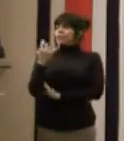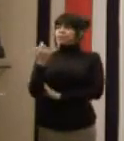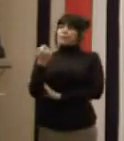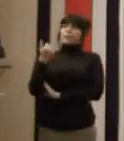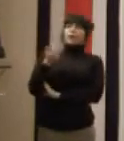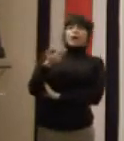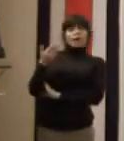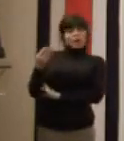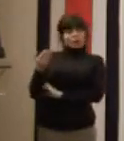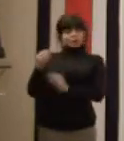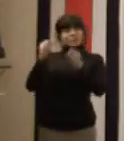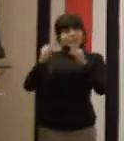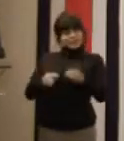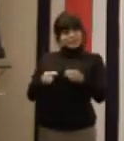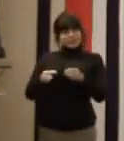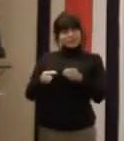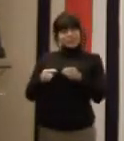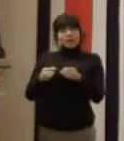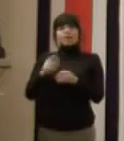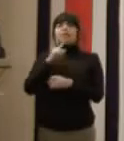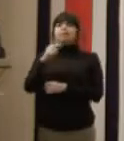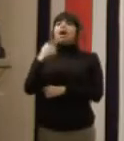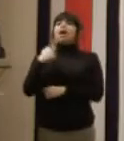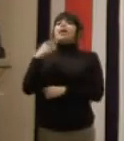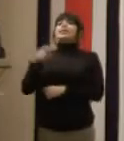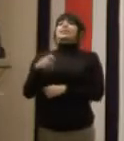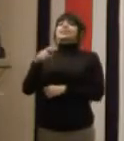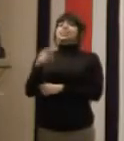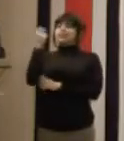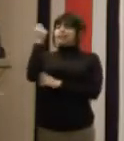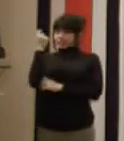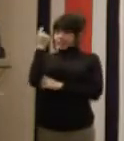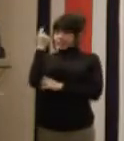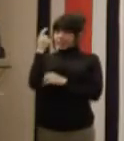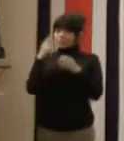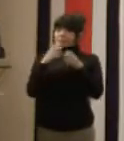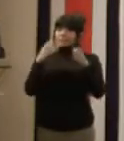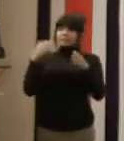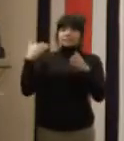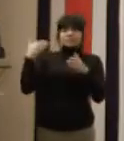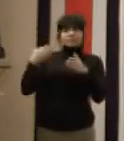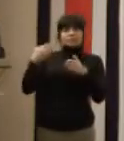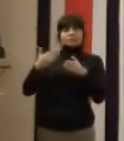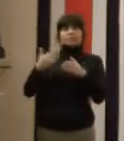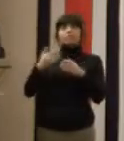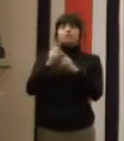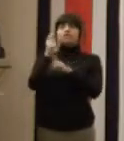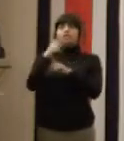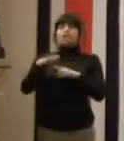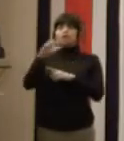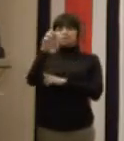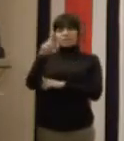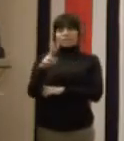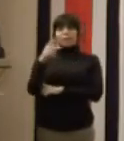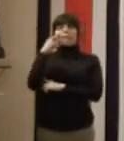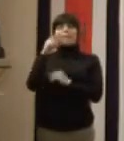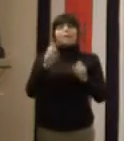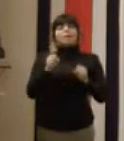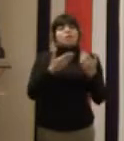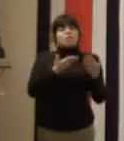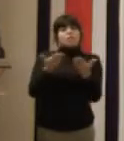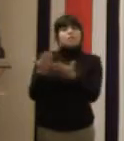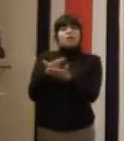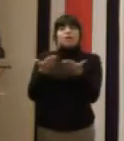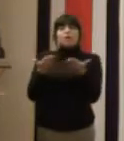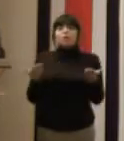poca cosa afirmarlo, la necesidad de entendimientos crecientes en la sociedad costarricense por dotar de